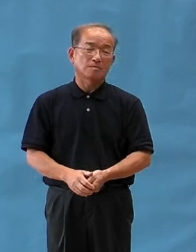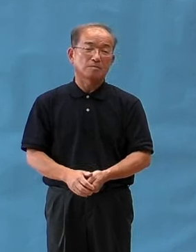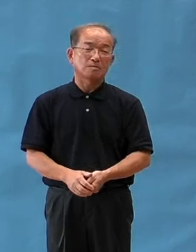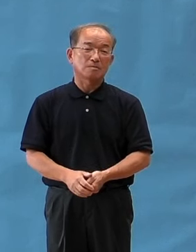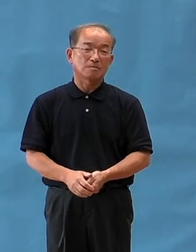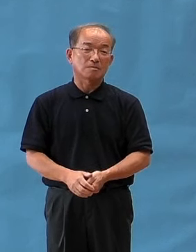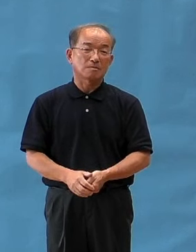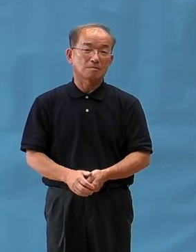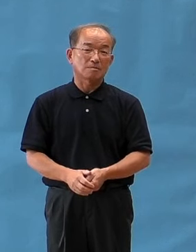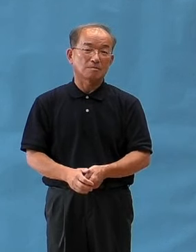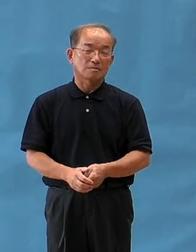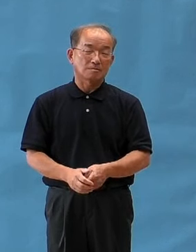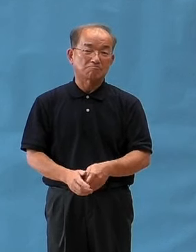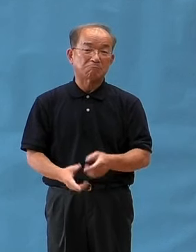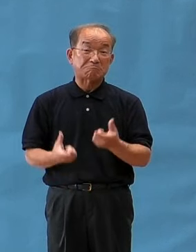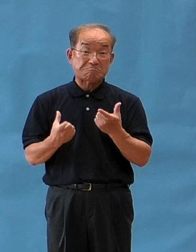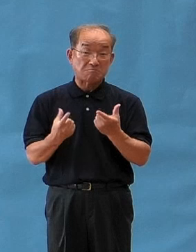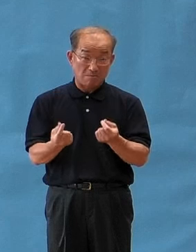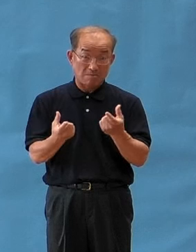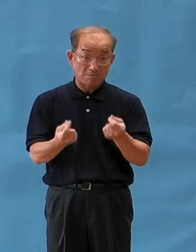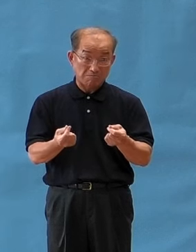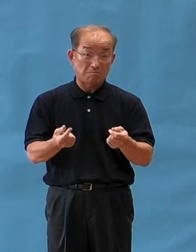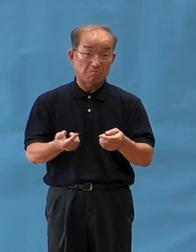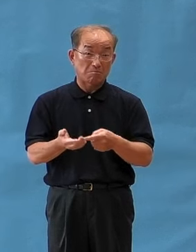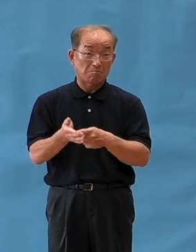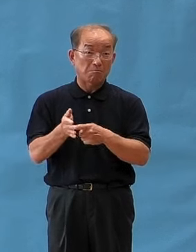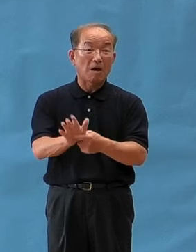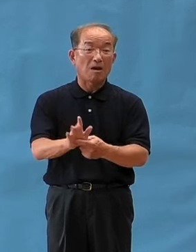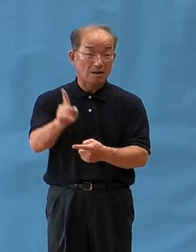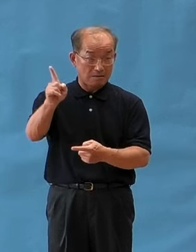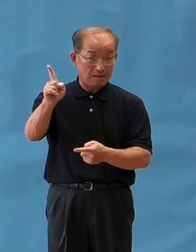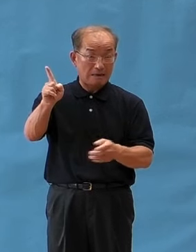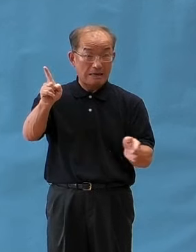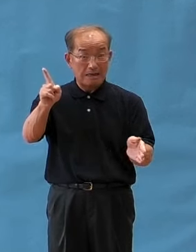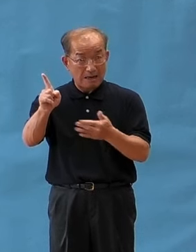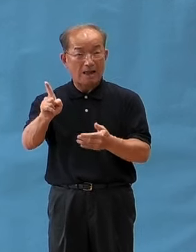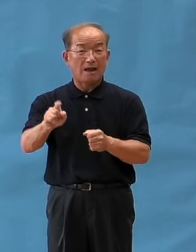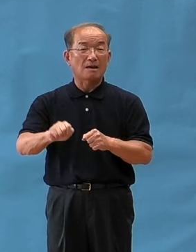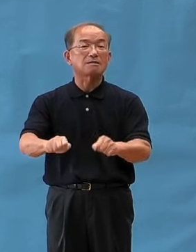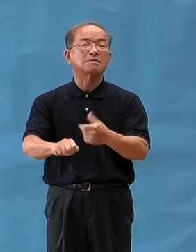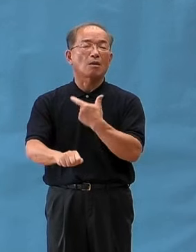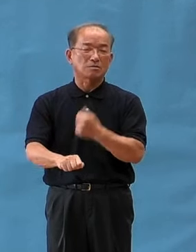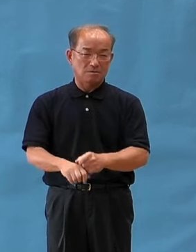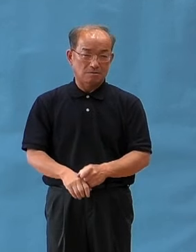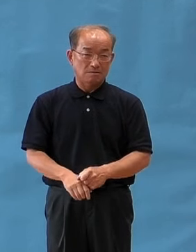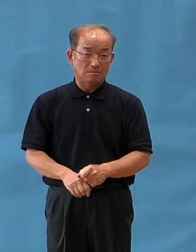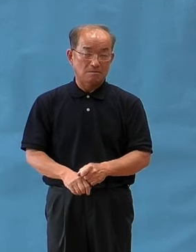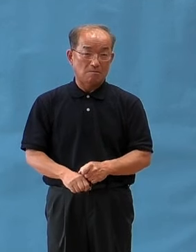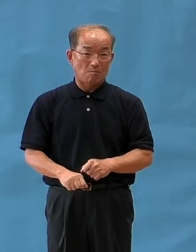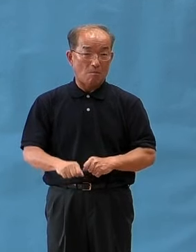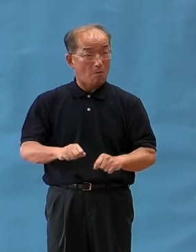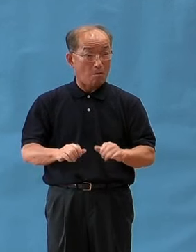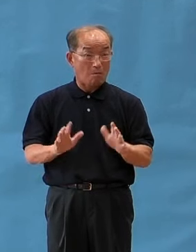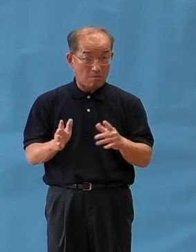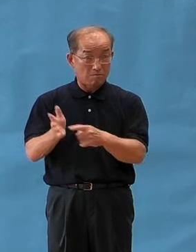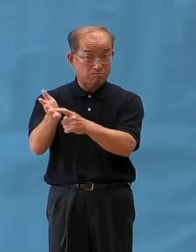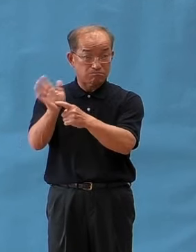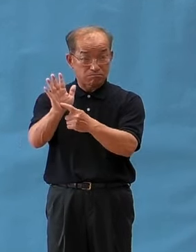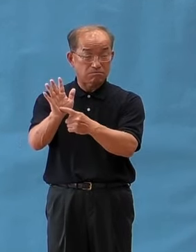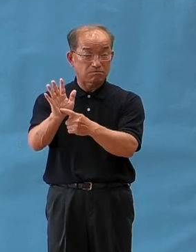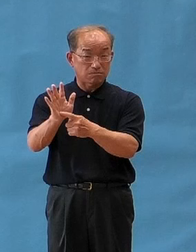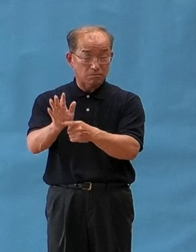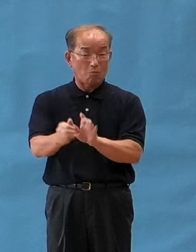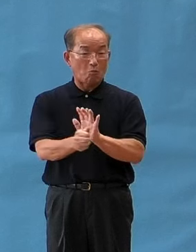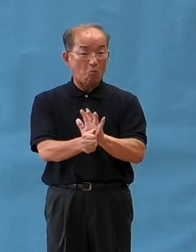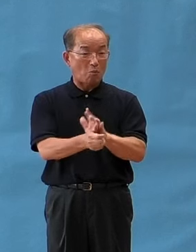まともなことをやってから頑張ってくれって言われないと、まともなことをやらずにこんなことで支持広げろって言った